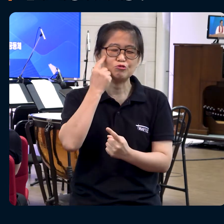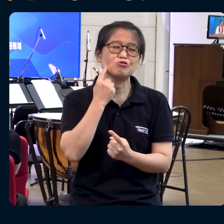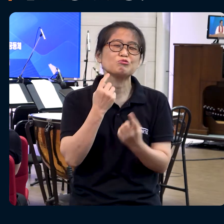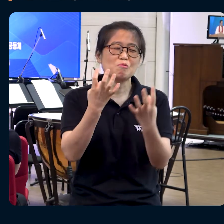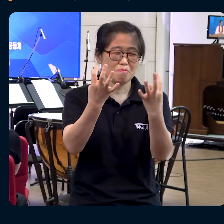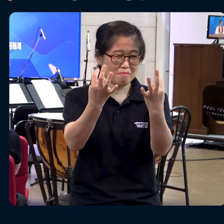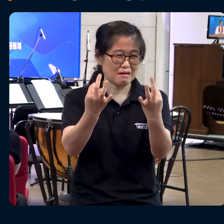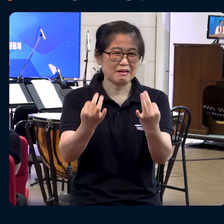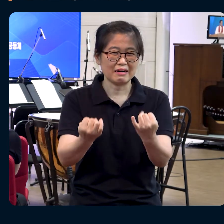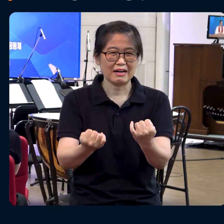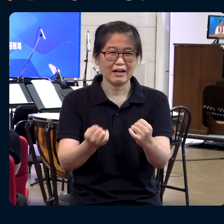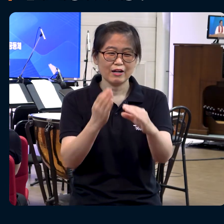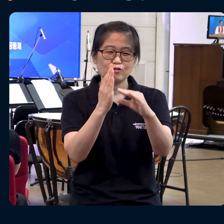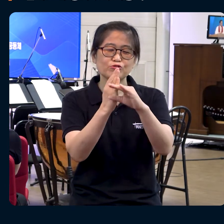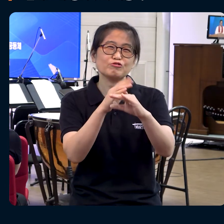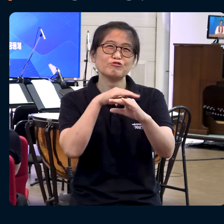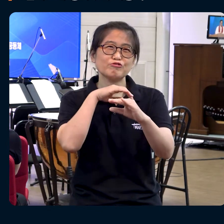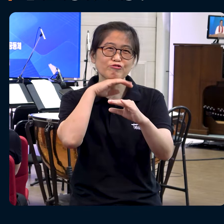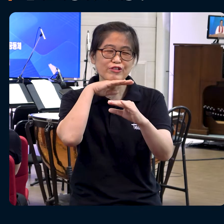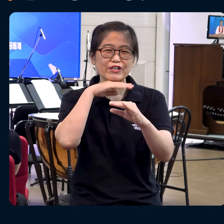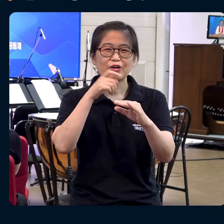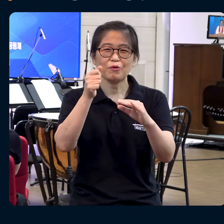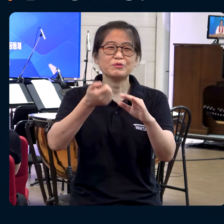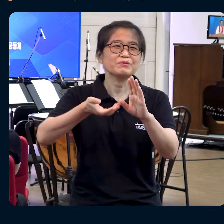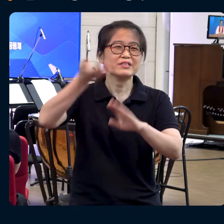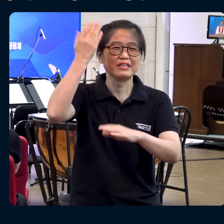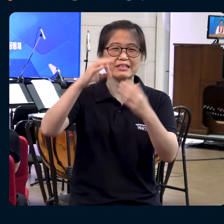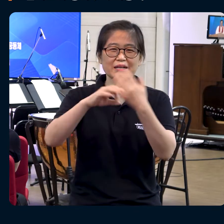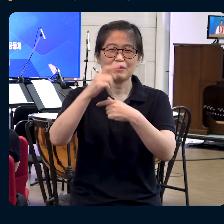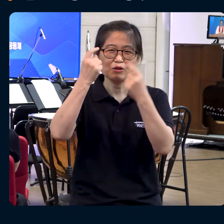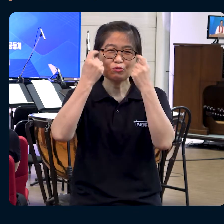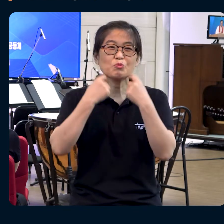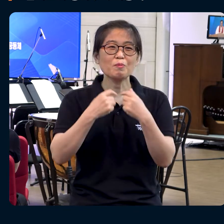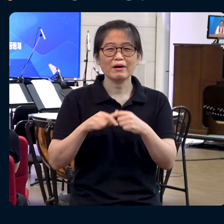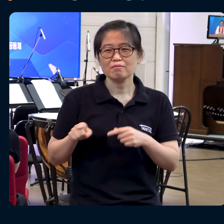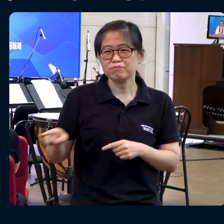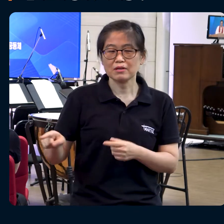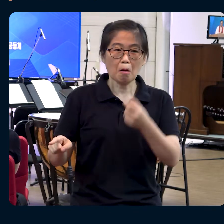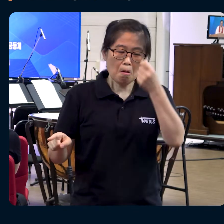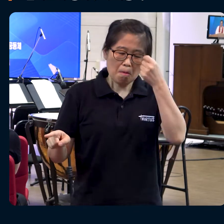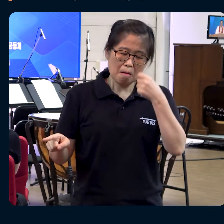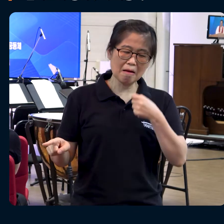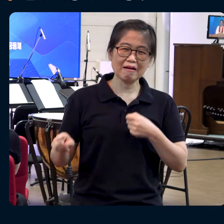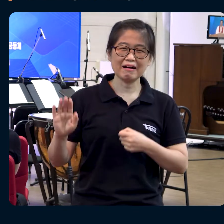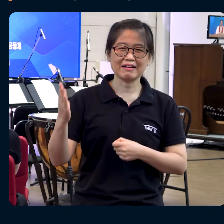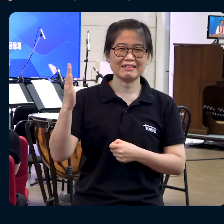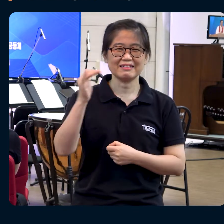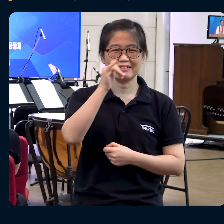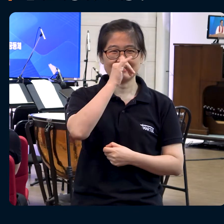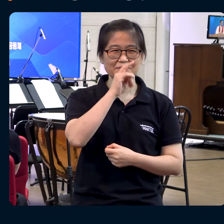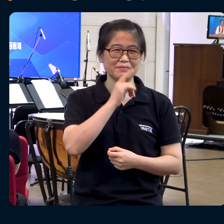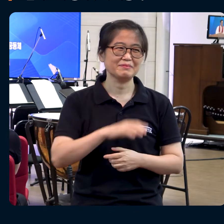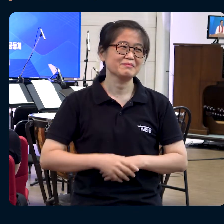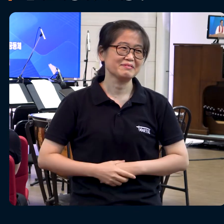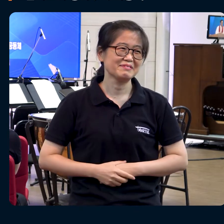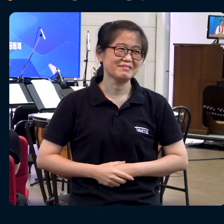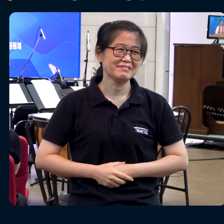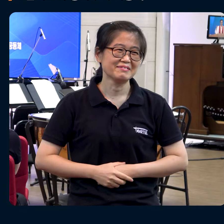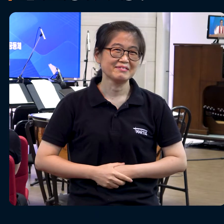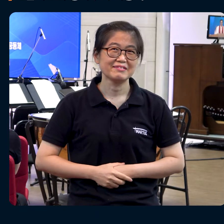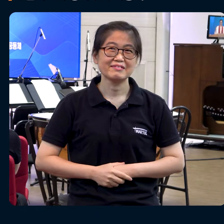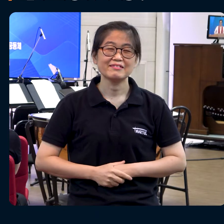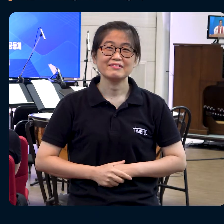많습니다. 특히 중년 이후의 남자들은 정말 건들면 터집니다.